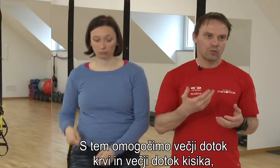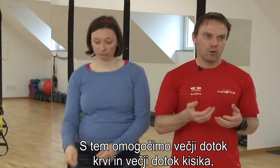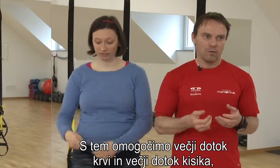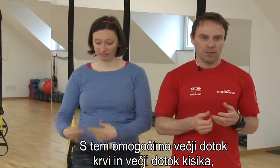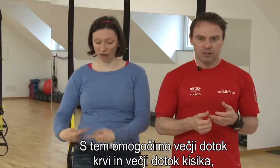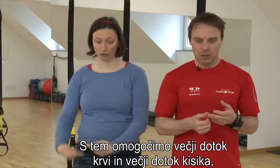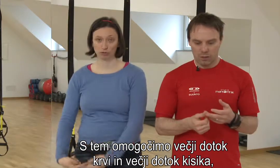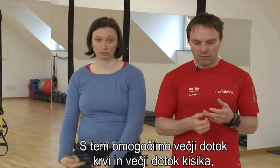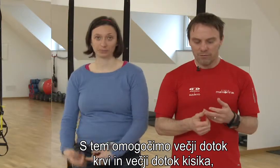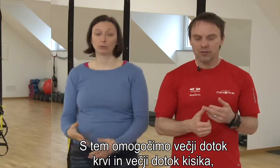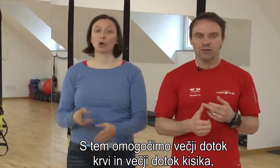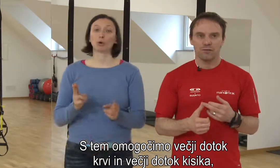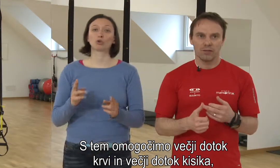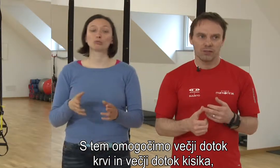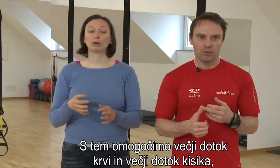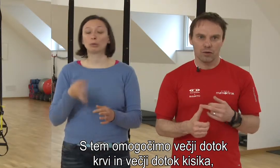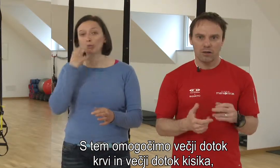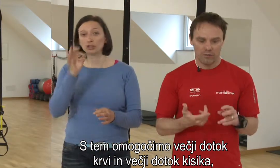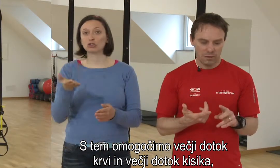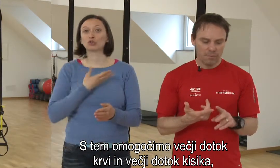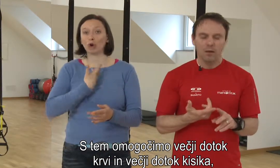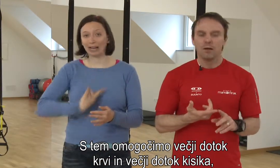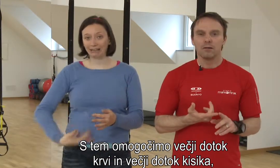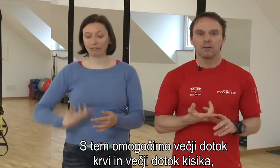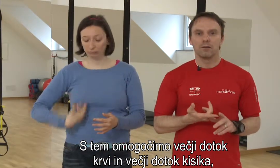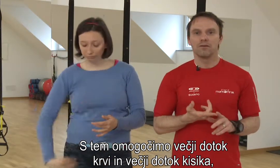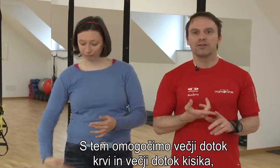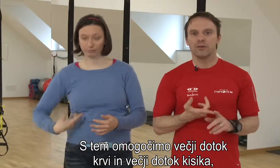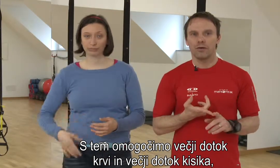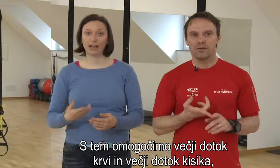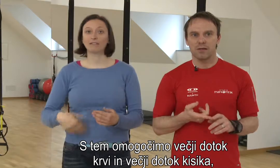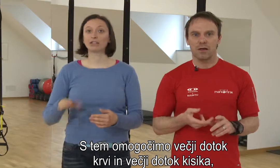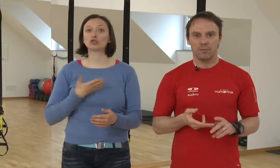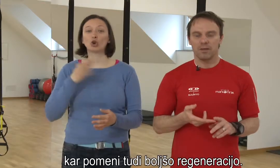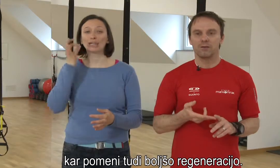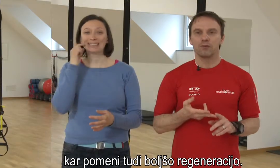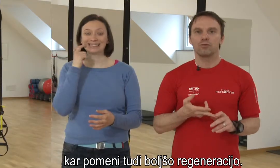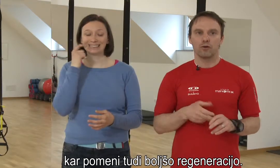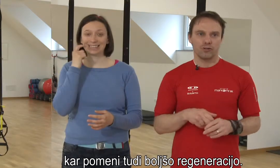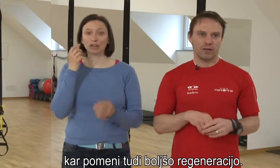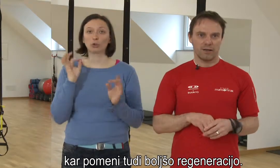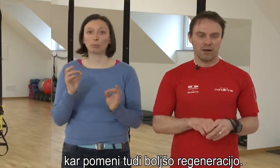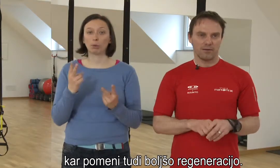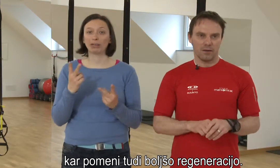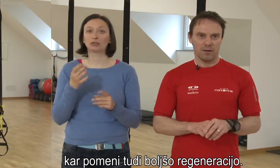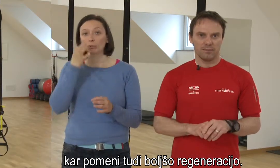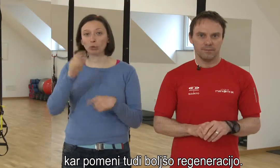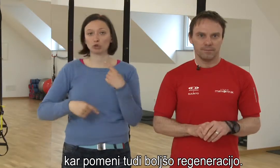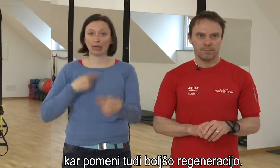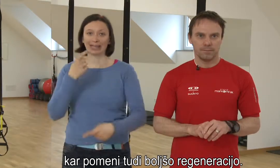omogočimo večji dotok krvi in večji dotok kisika, kar pomeni pa tudi boljšo regeneracijo, ne.